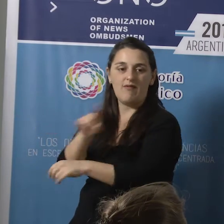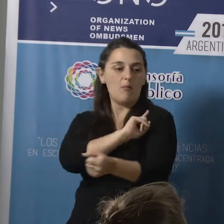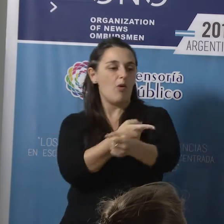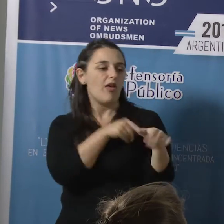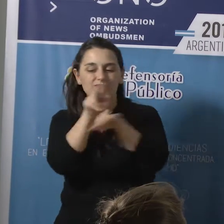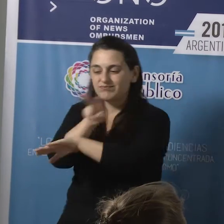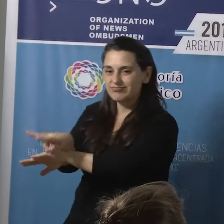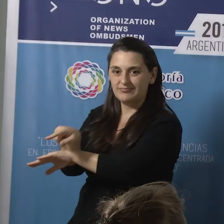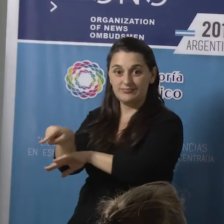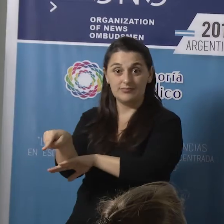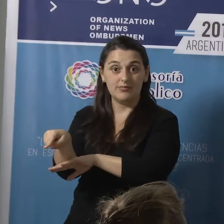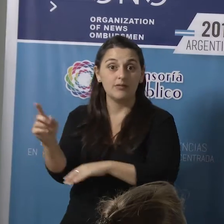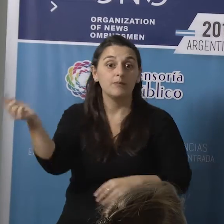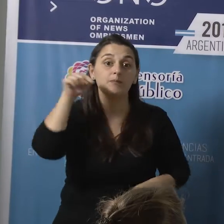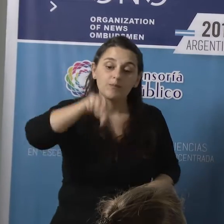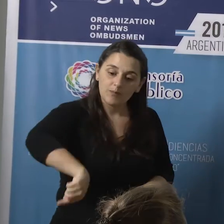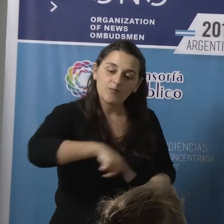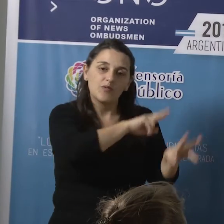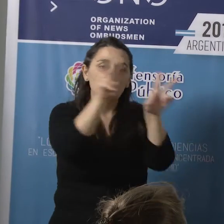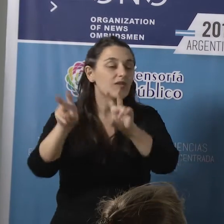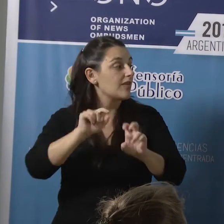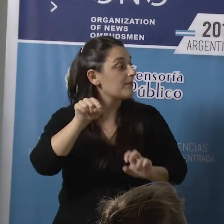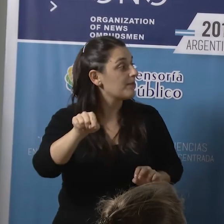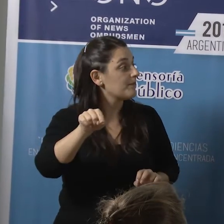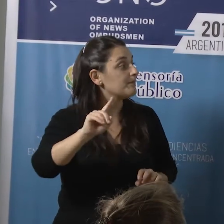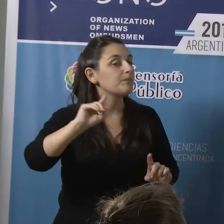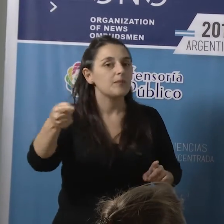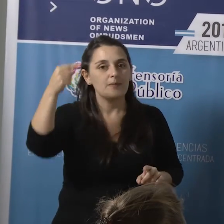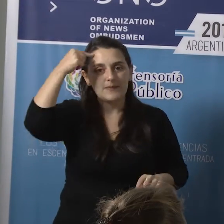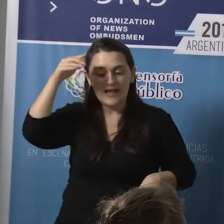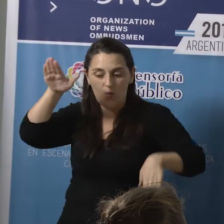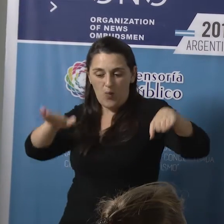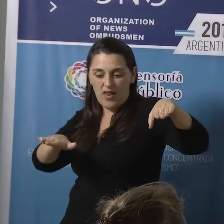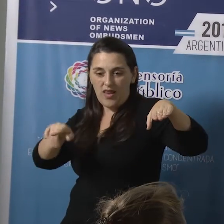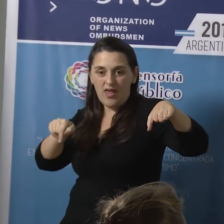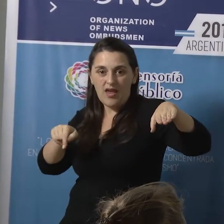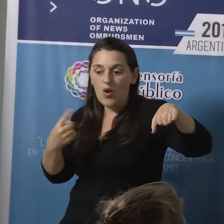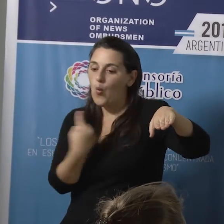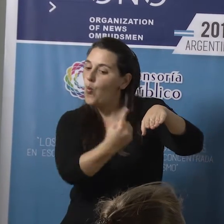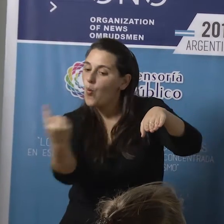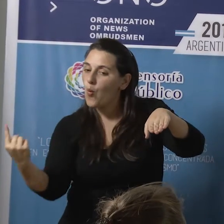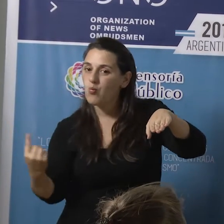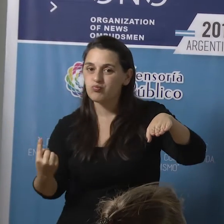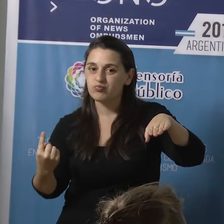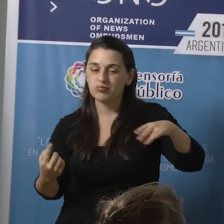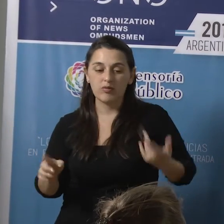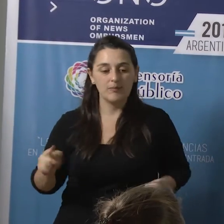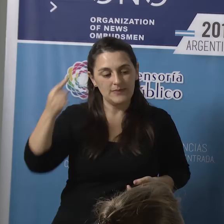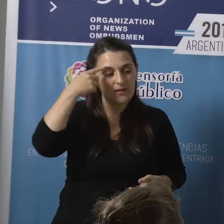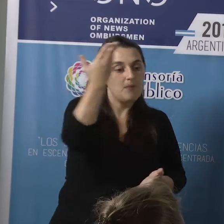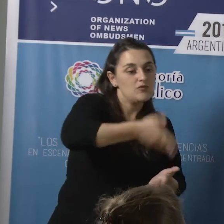forma, la teoría liberal supone que la relación, además de igualitaria, es individual, de sujeto a sujeto, de